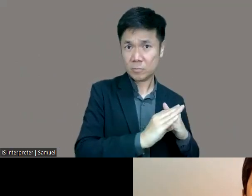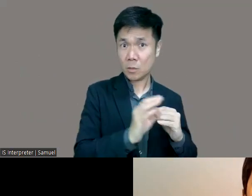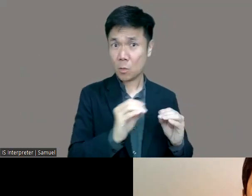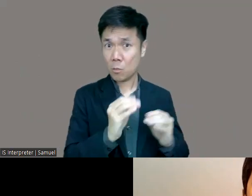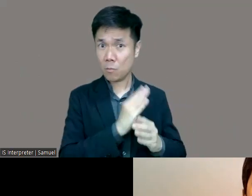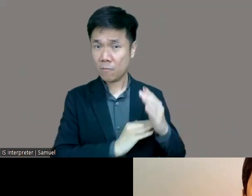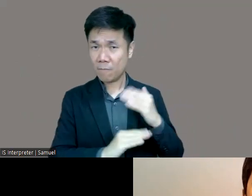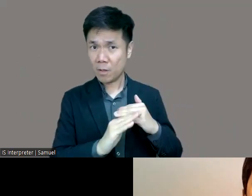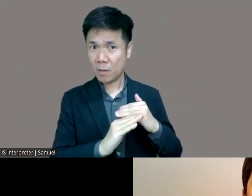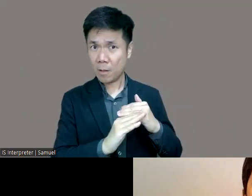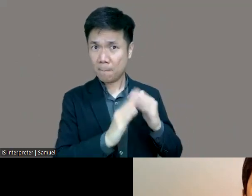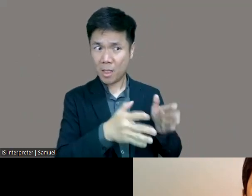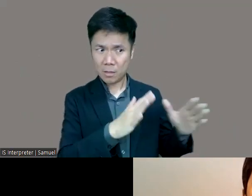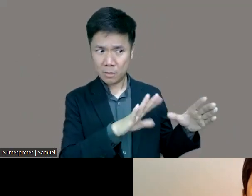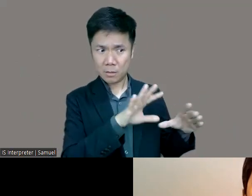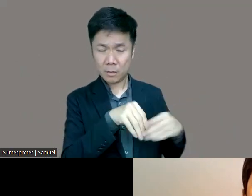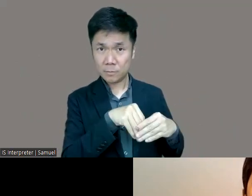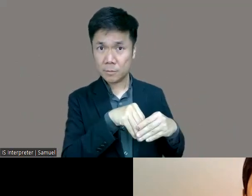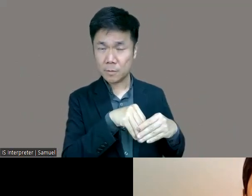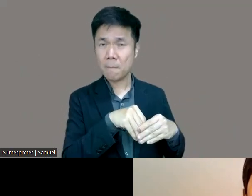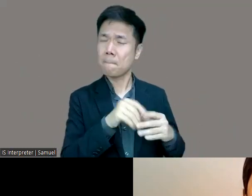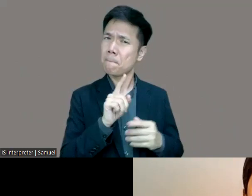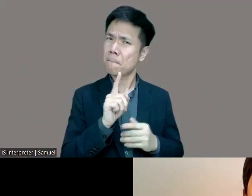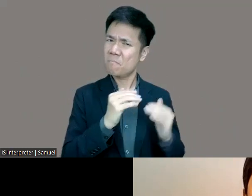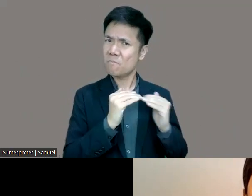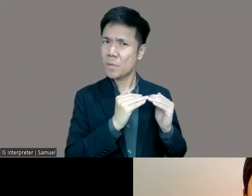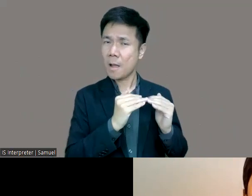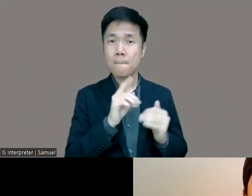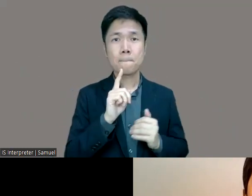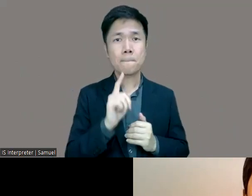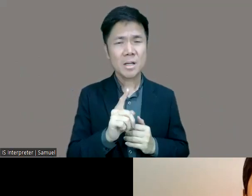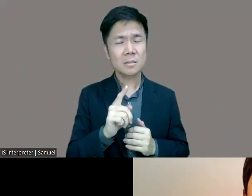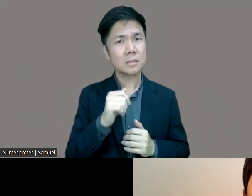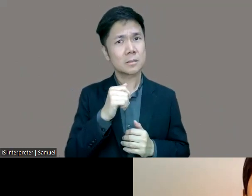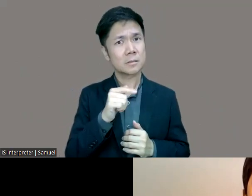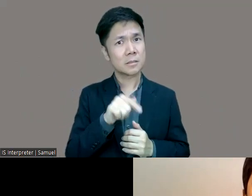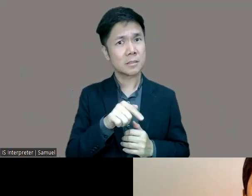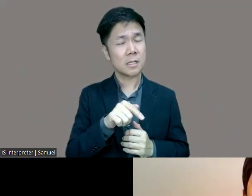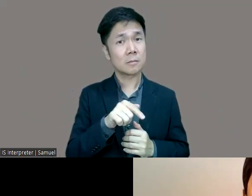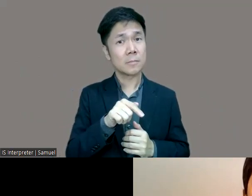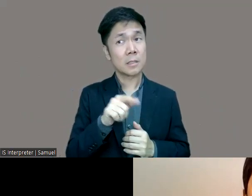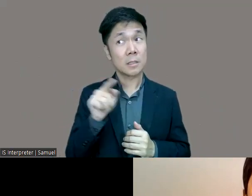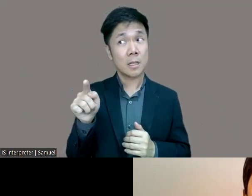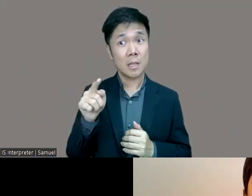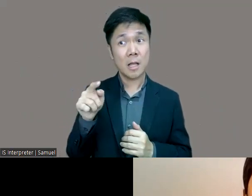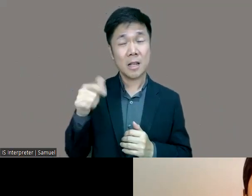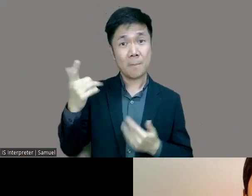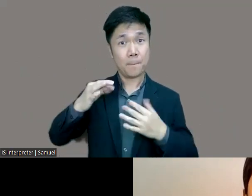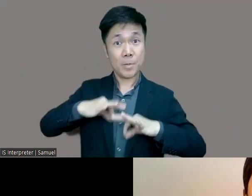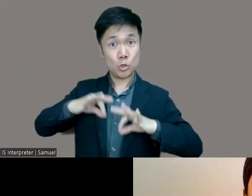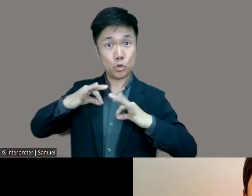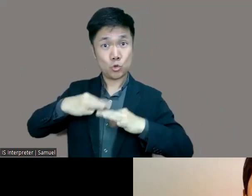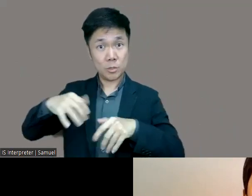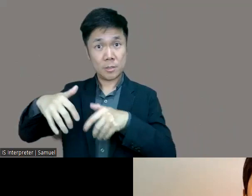handicapés ne sont pas adéquates en raison de différentes